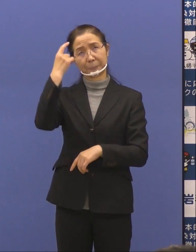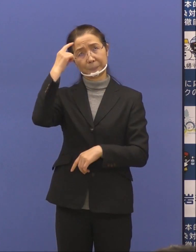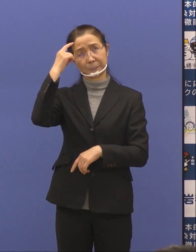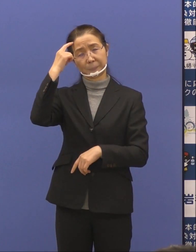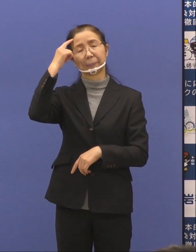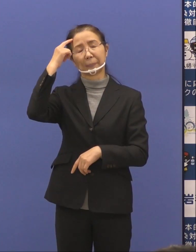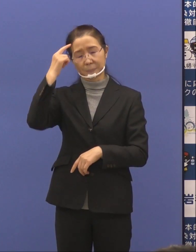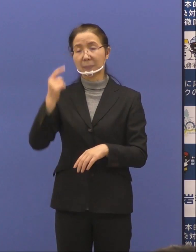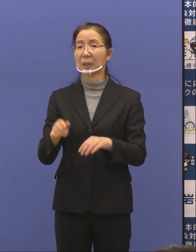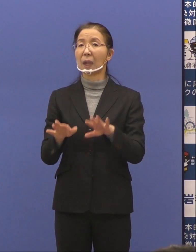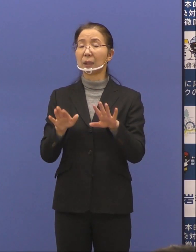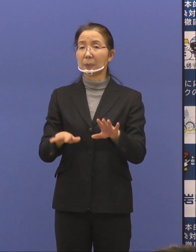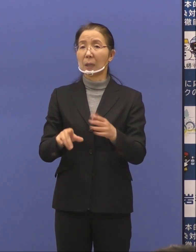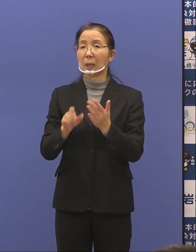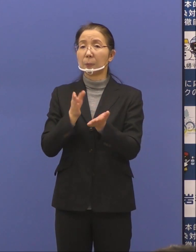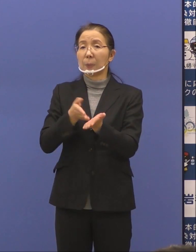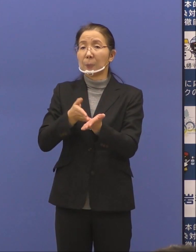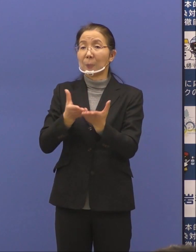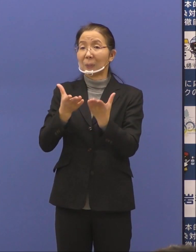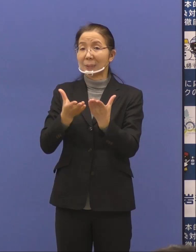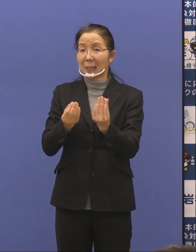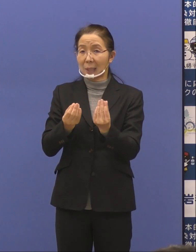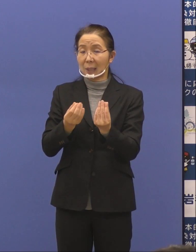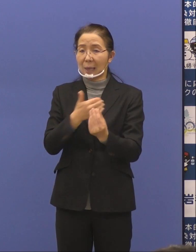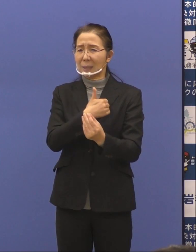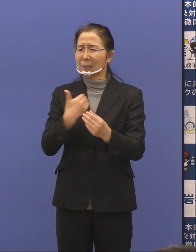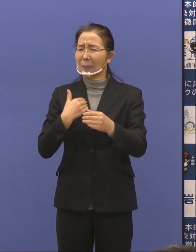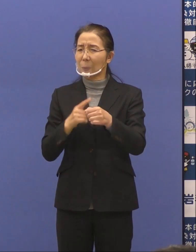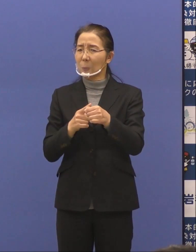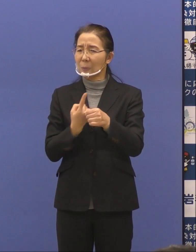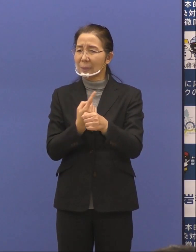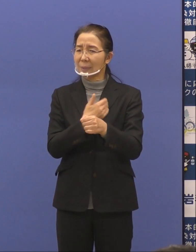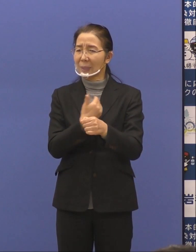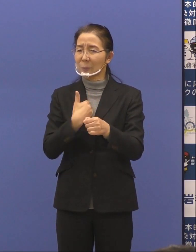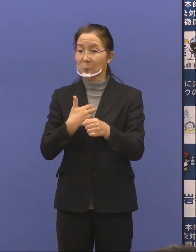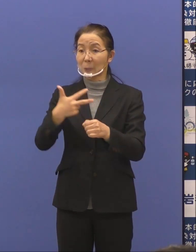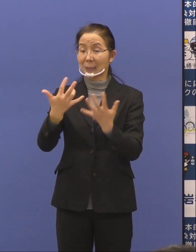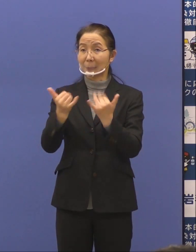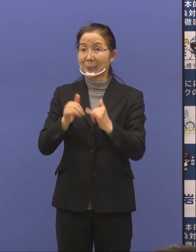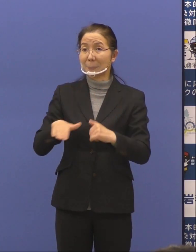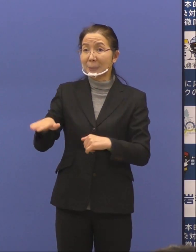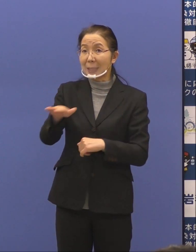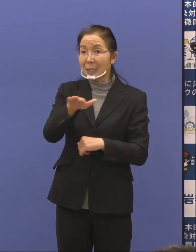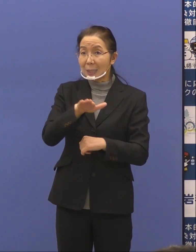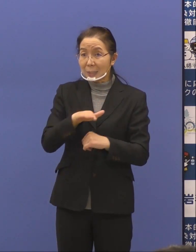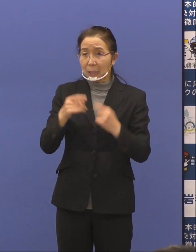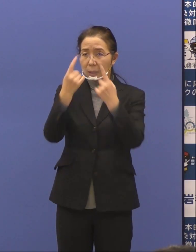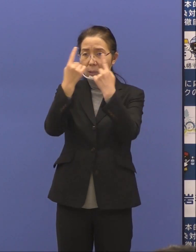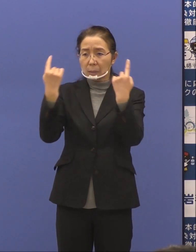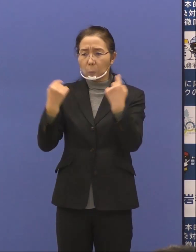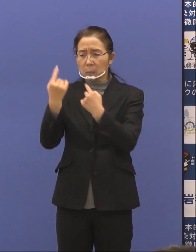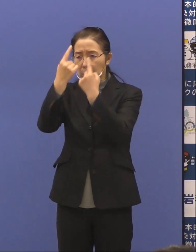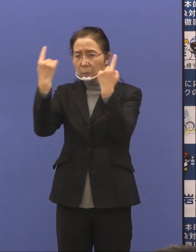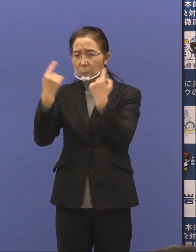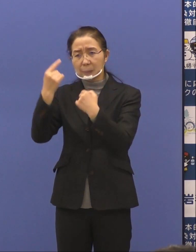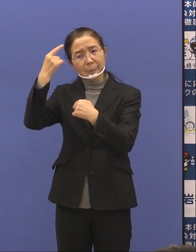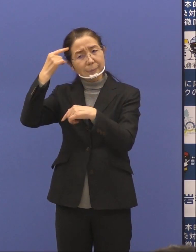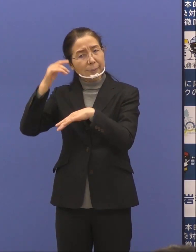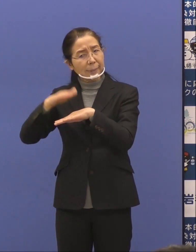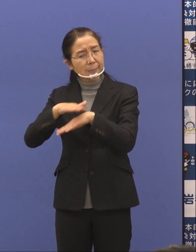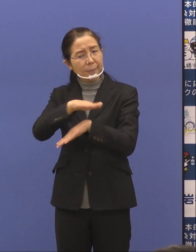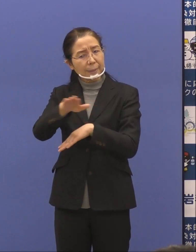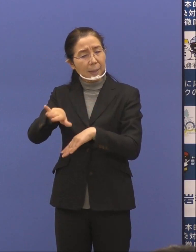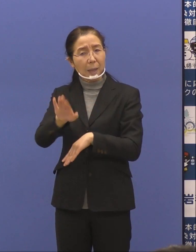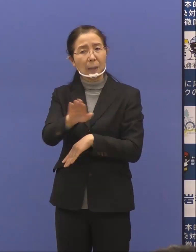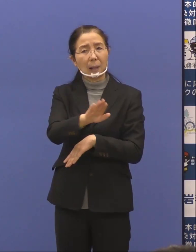今言ったような可能性をフルに生かして、そして市民の皆さんそれぞれいろいろ考えがあると思うので、市民